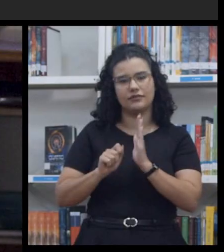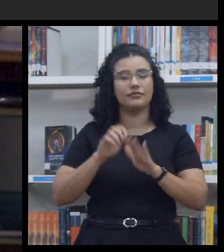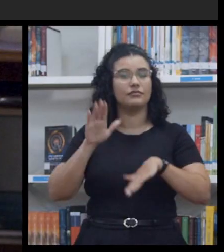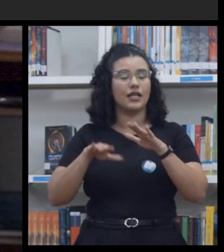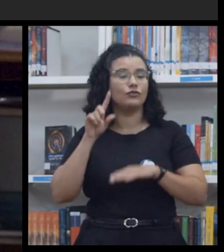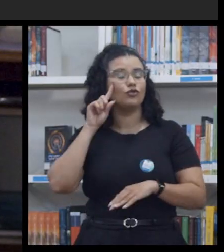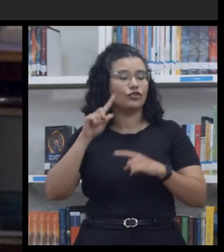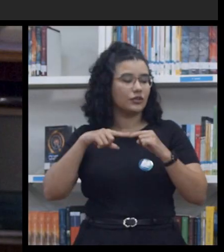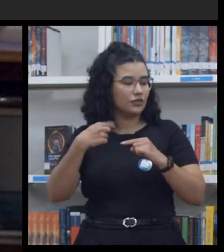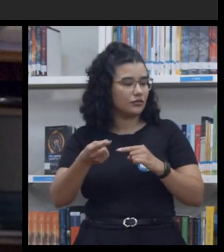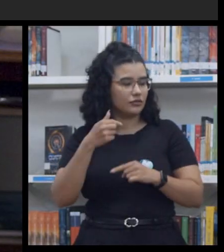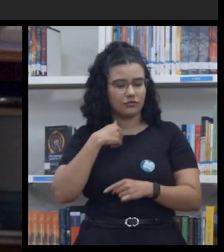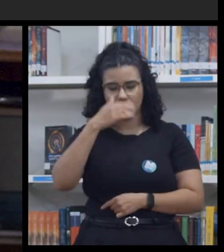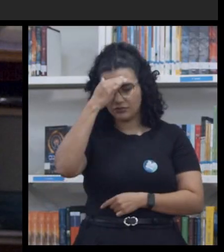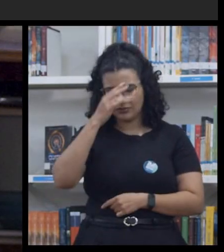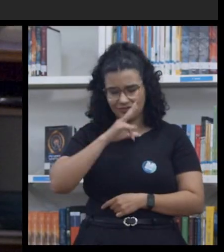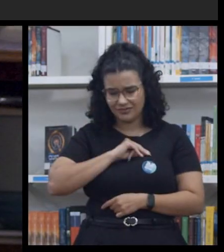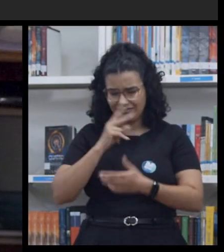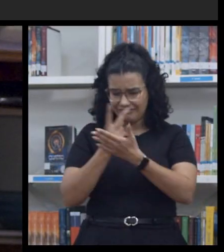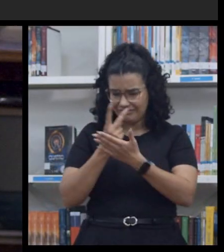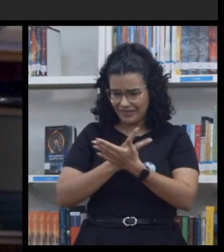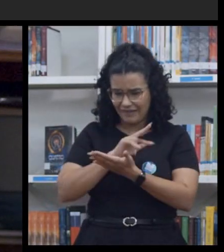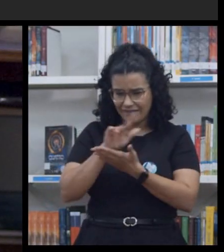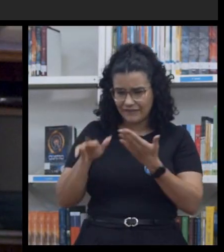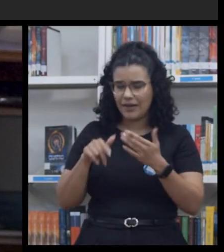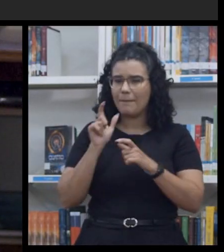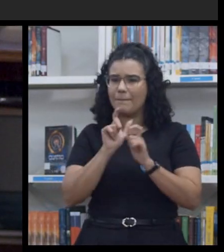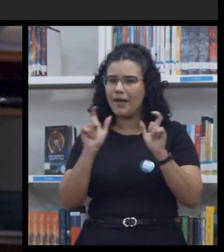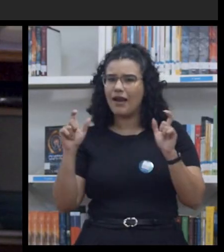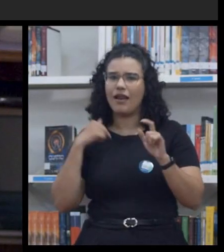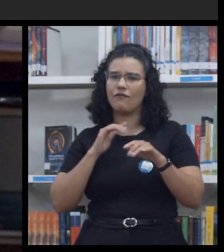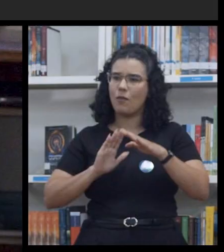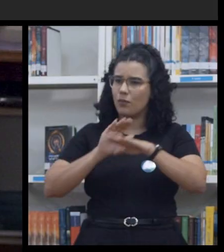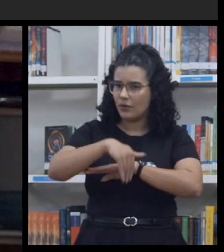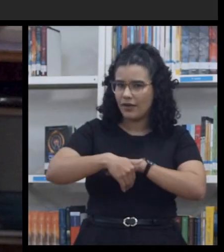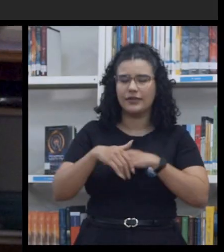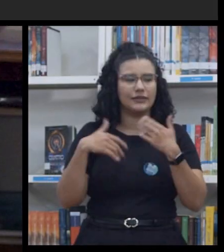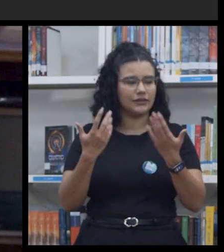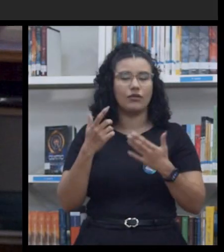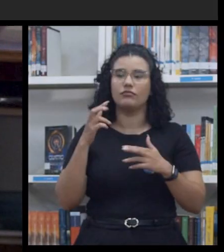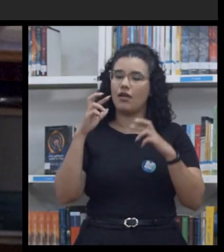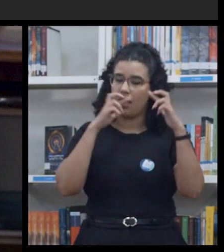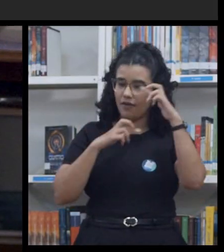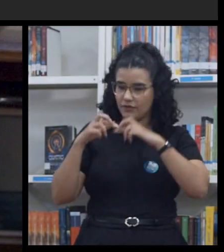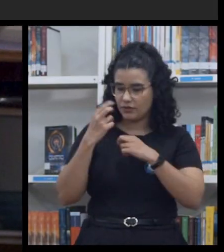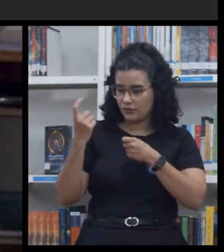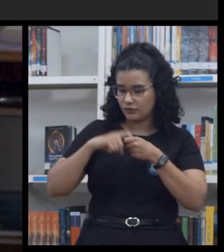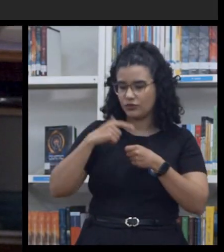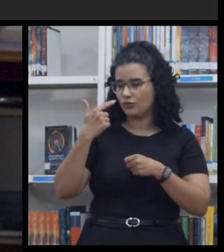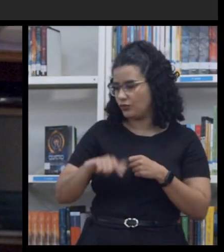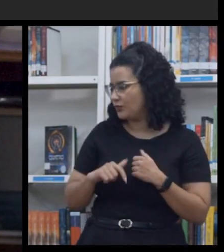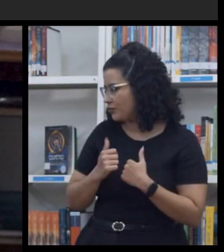dia seguinte eu vou lá, nossa, quanto erro, meu Deus, nossa, pulei palavra. Né? Então, fazer a revisão, identificar